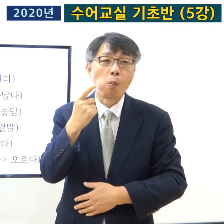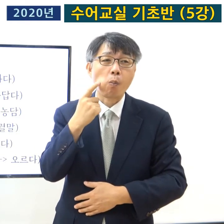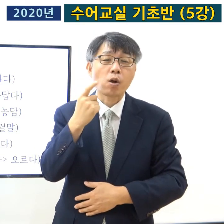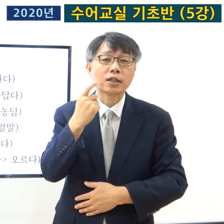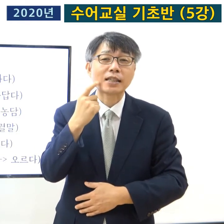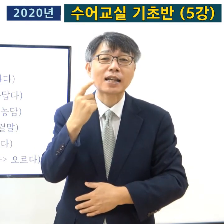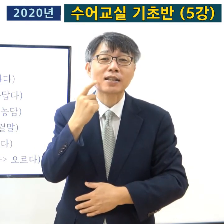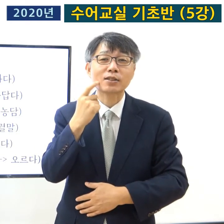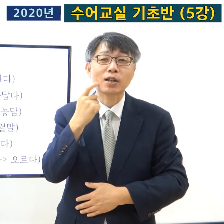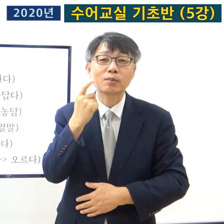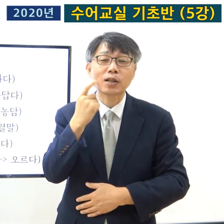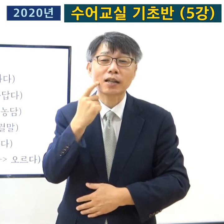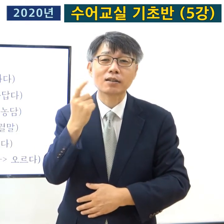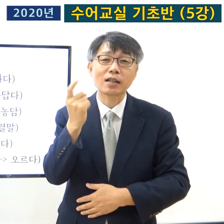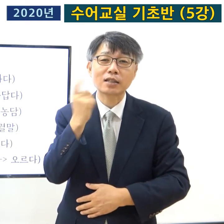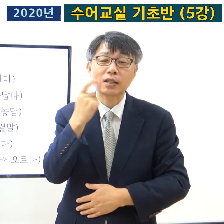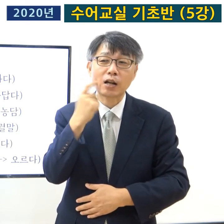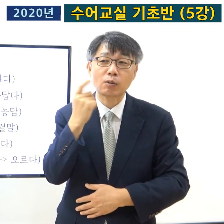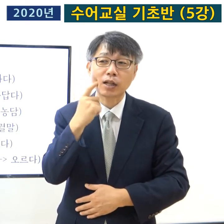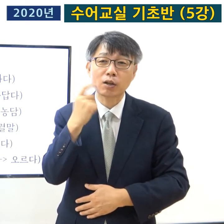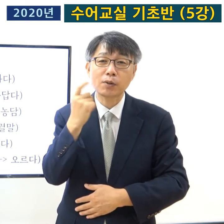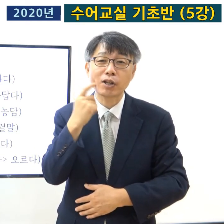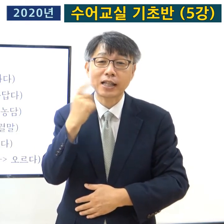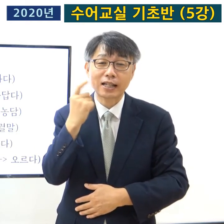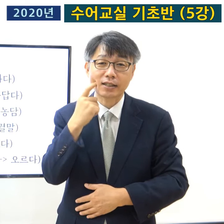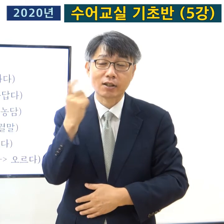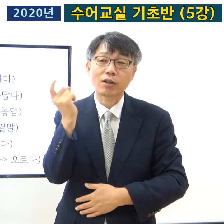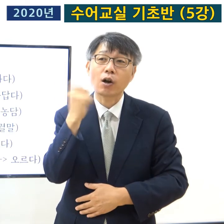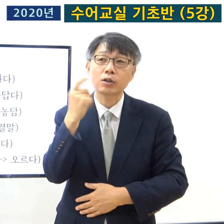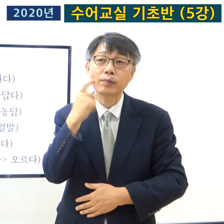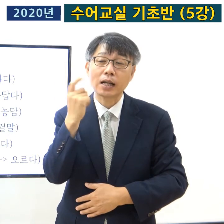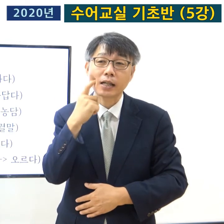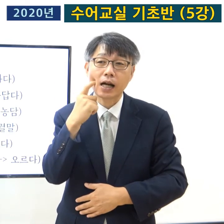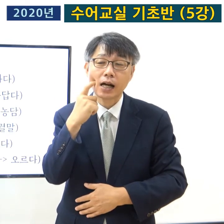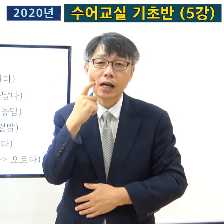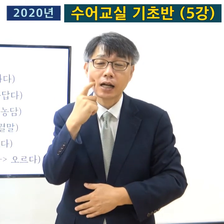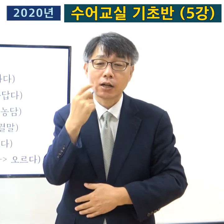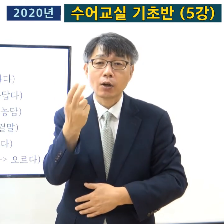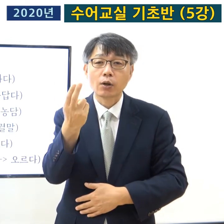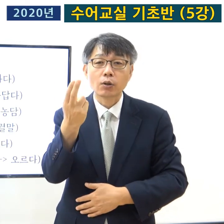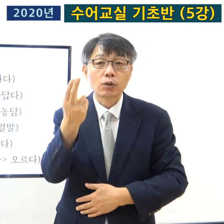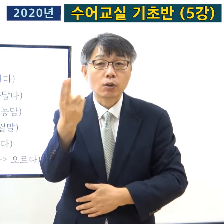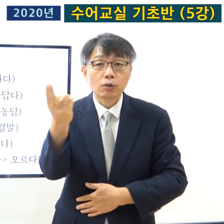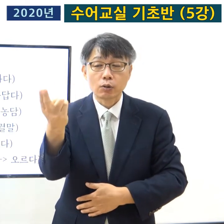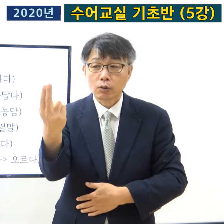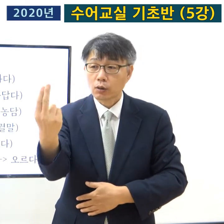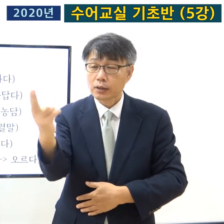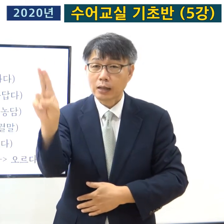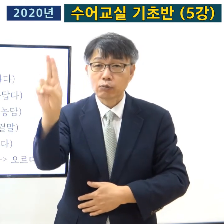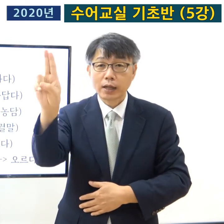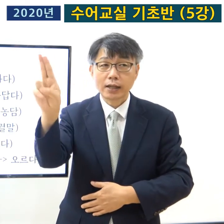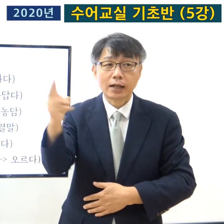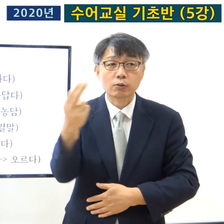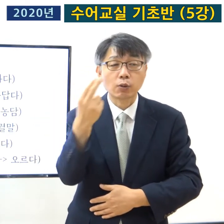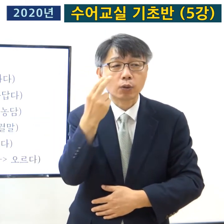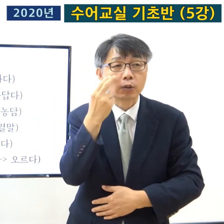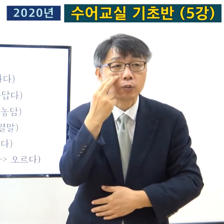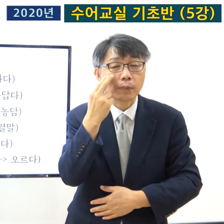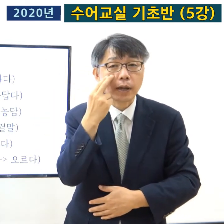여기 사탕이 있는 것처럼 이렇게 하는데 사실은 알고 보니까 여기 비어있다 이런 거죠. 거짓말하다. 자, 2개를 해가지고 여기 눈앞에